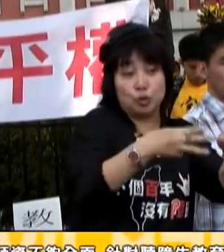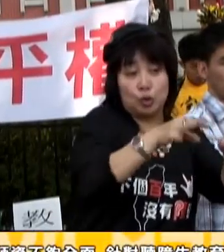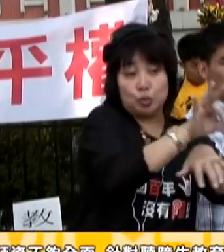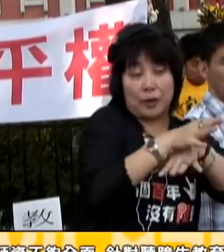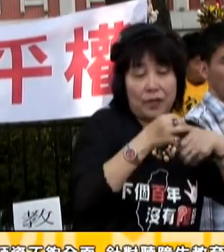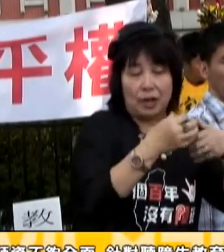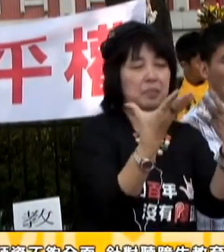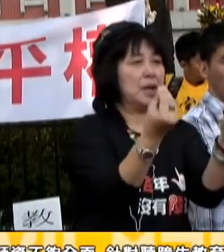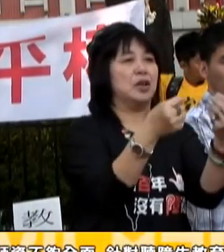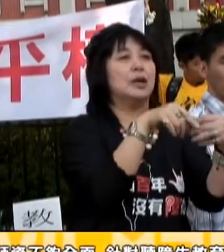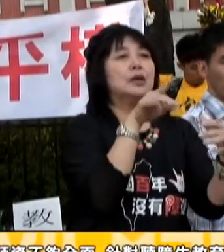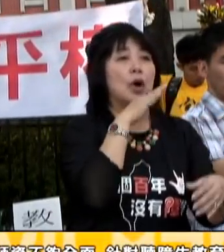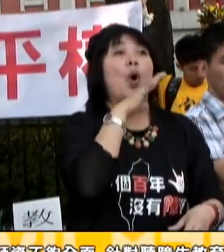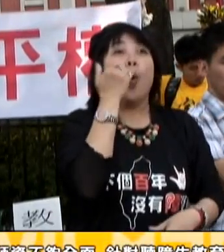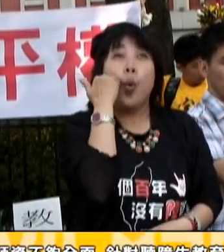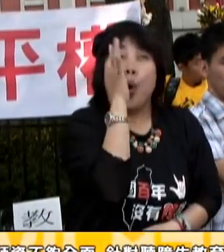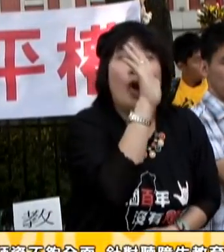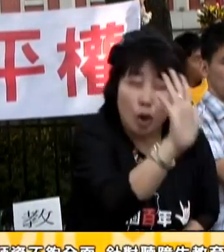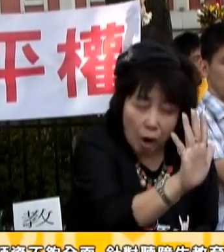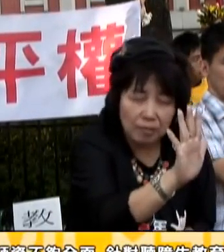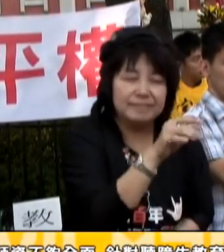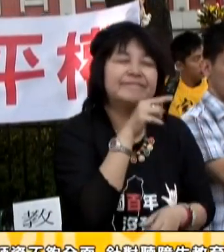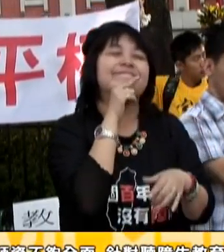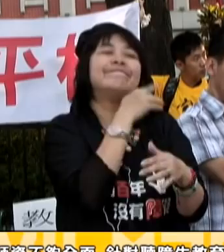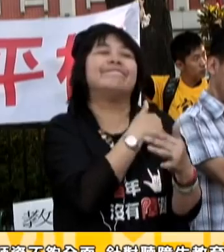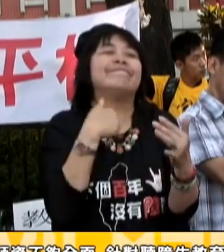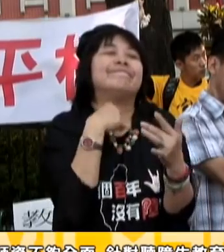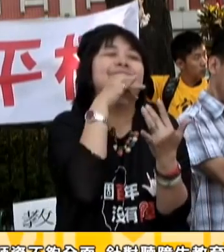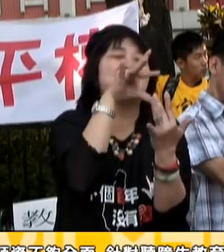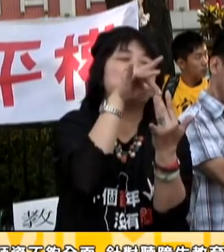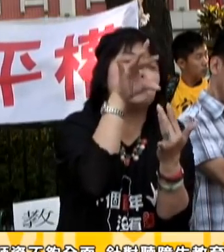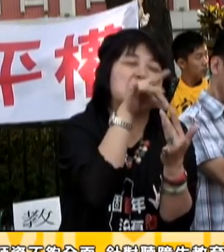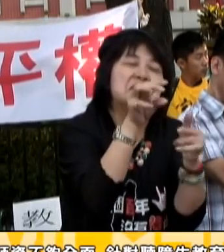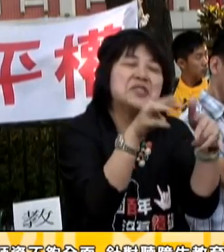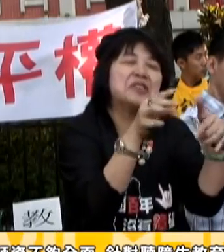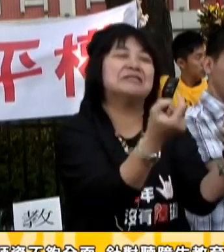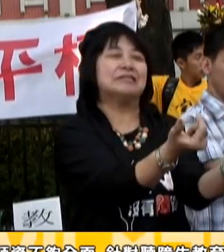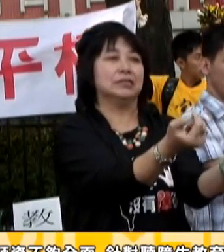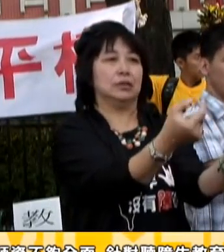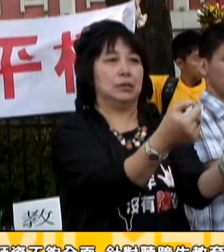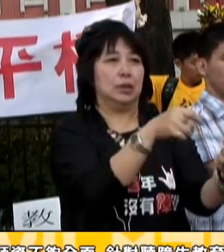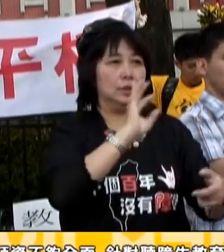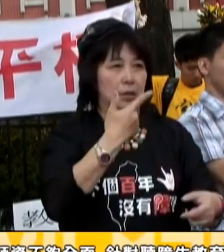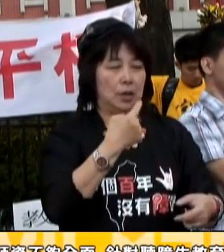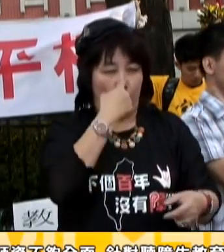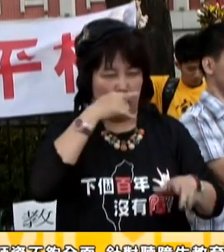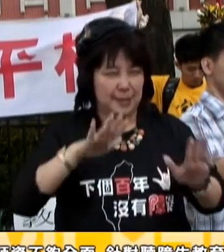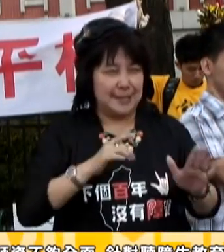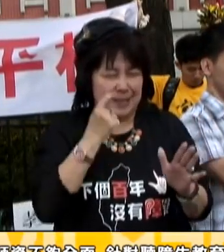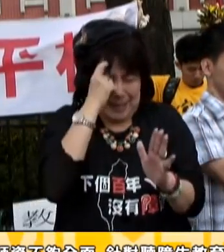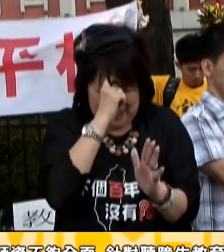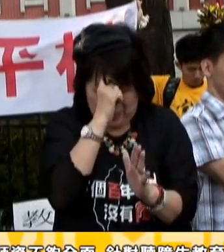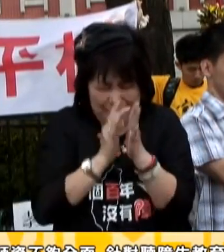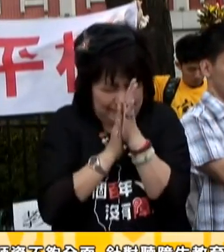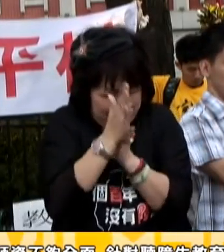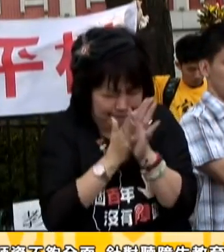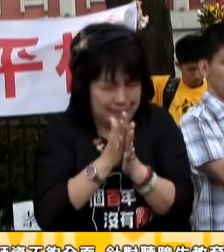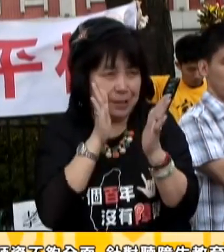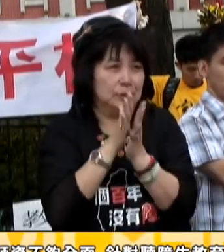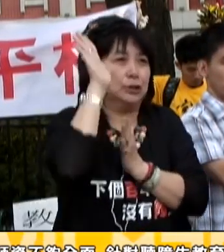在也没有要求我们特教老师起重组的要修习手语学分，所以我们希望要